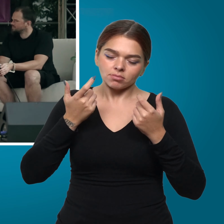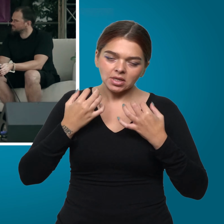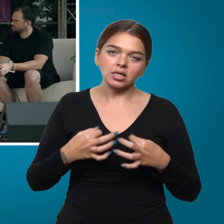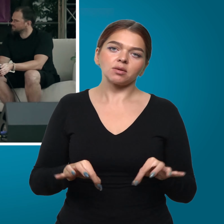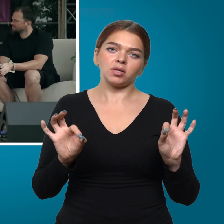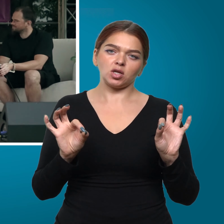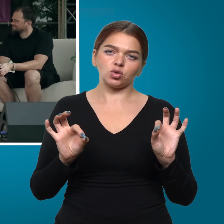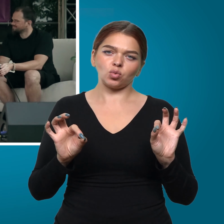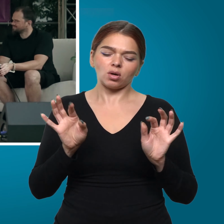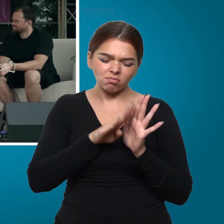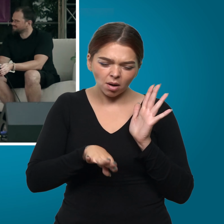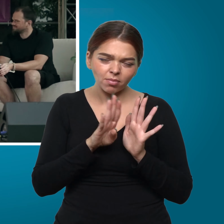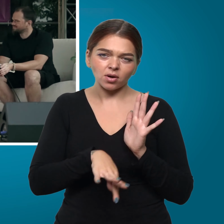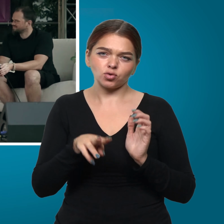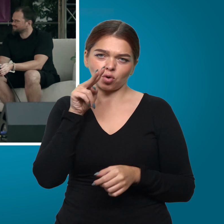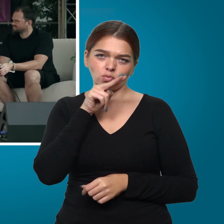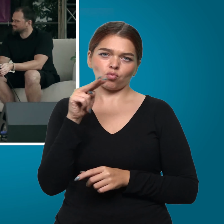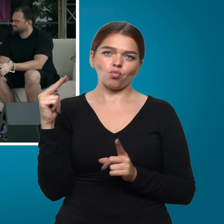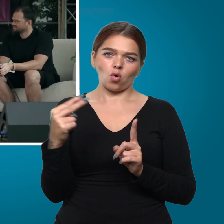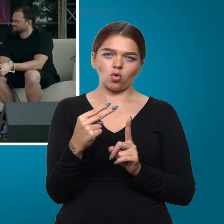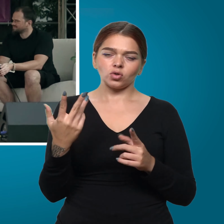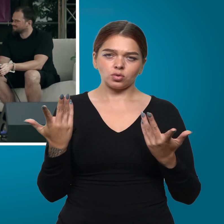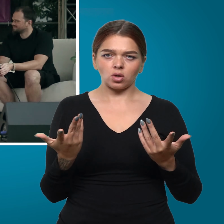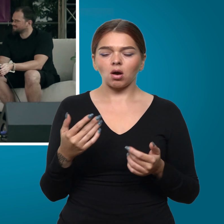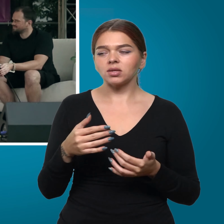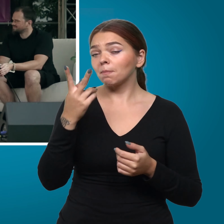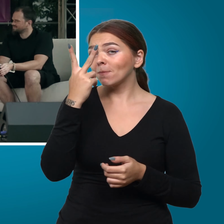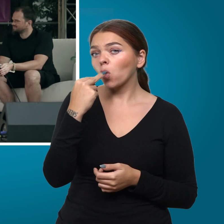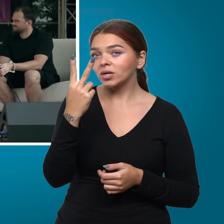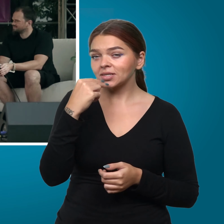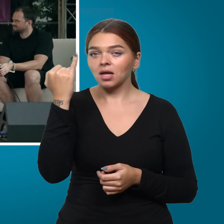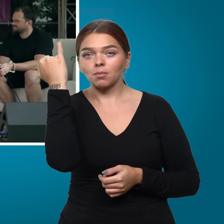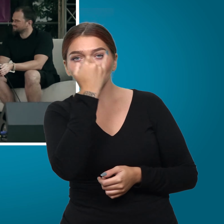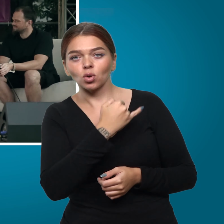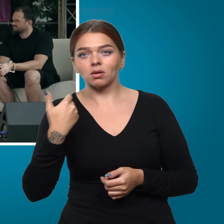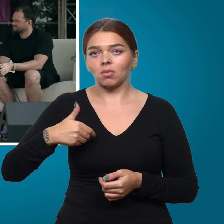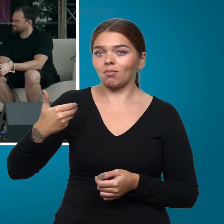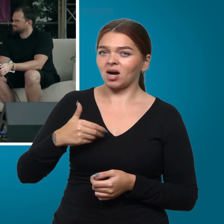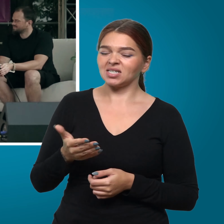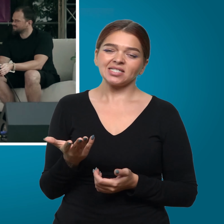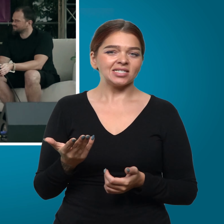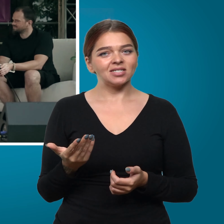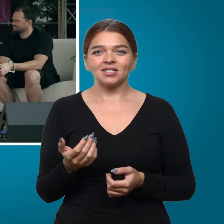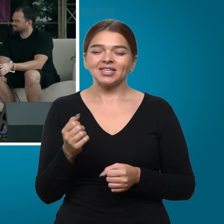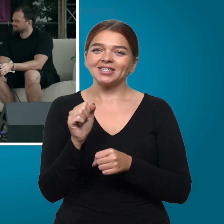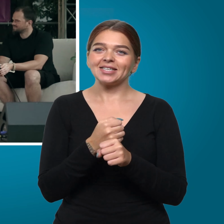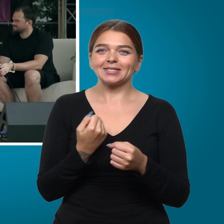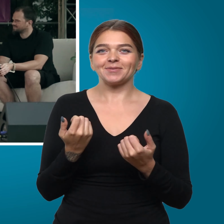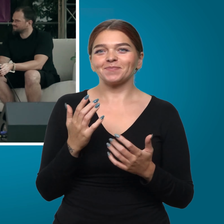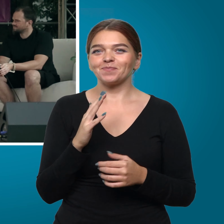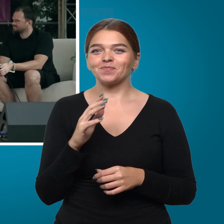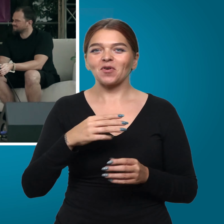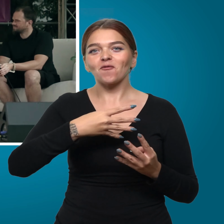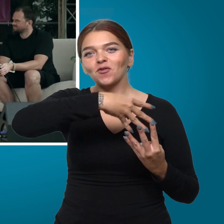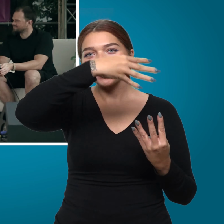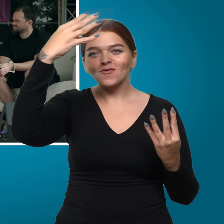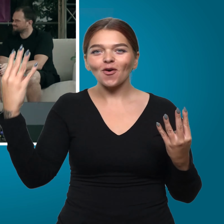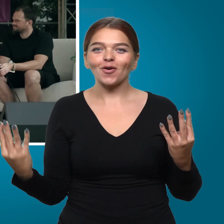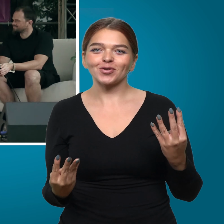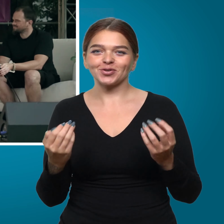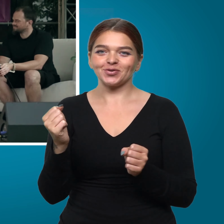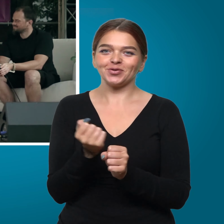chill, atsipalaiduok, paprašiau į viską žiūrėk, nesakau. Ta paauglystė tai yra arba juoda, arba balta. Tai kažkaip